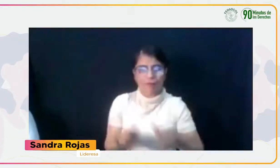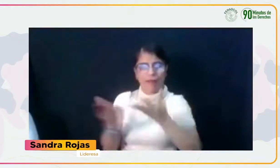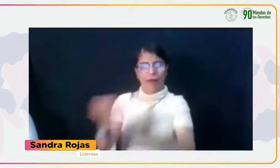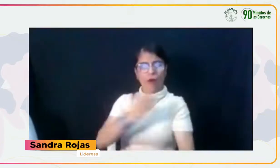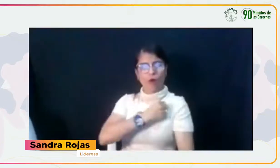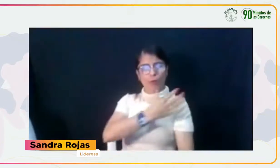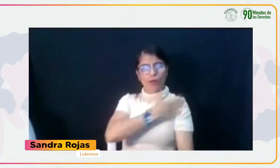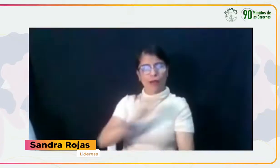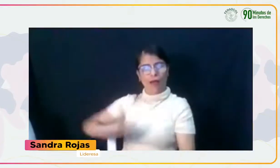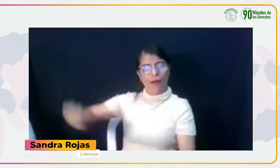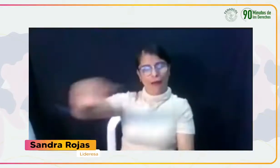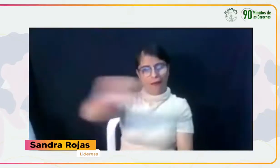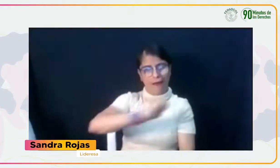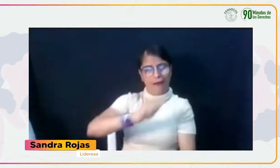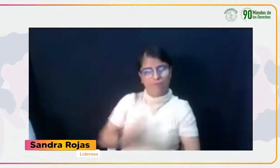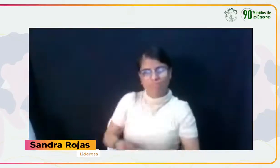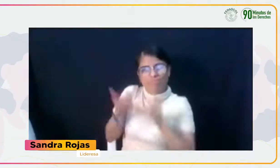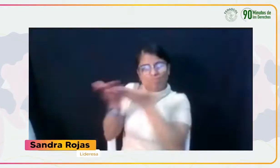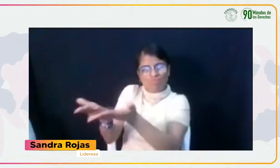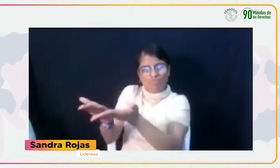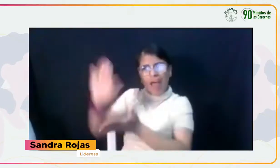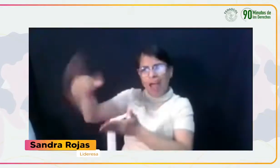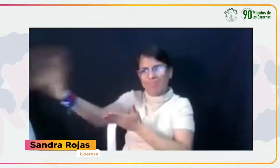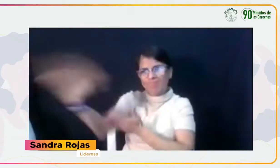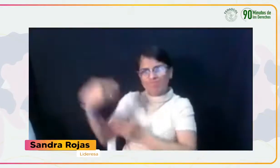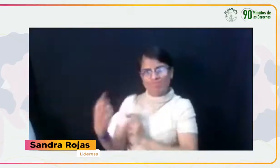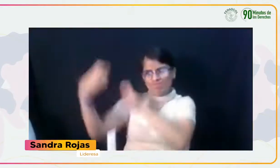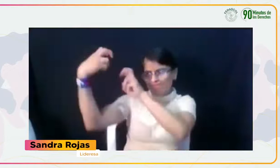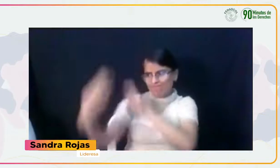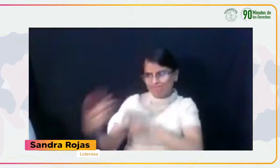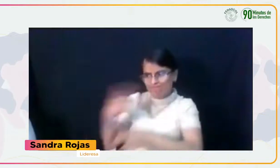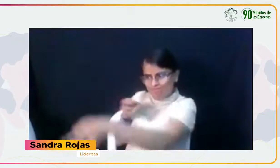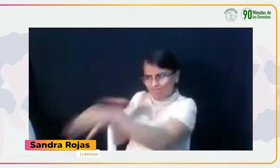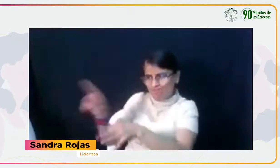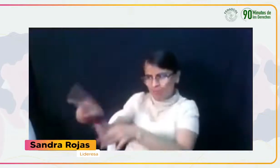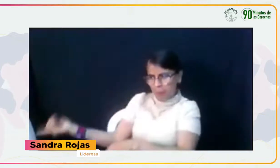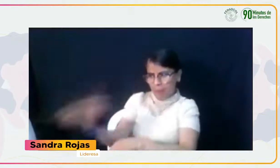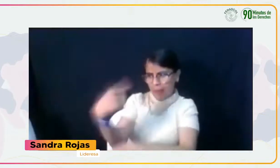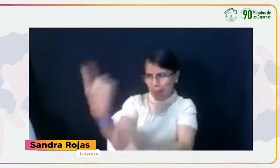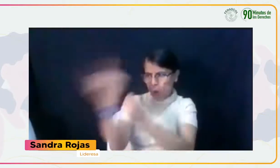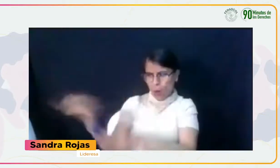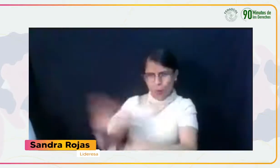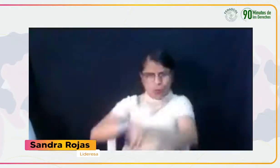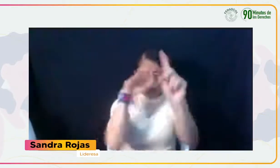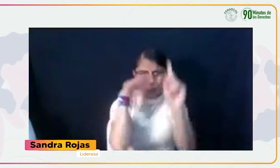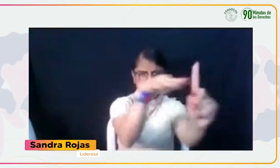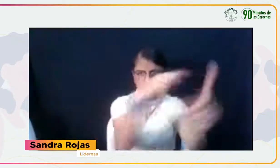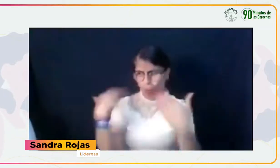anteriormente a Daniela y a Francisco, y no se ha dado la oportunidad a las mujeres para que también propongan, para que también sean candidatas? ¿Y